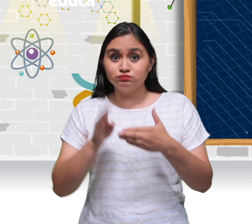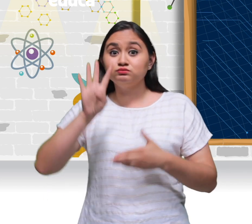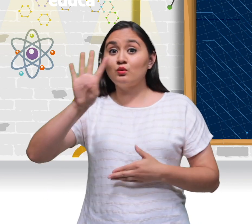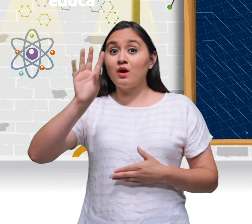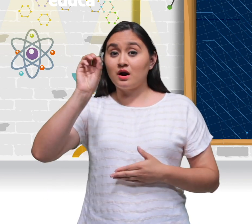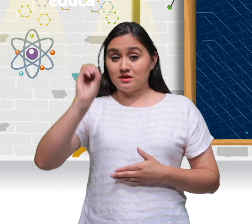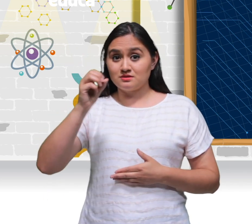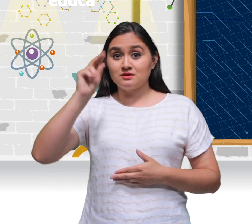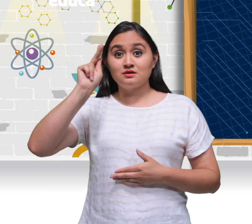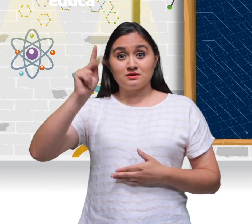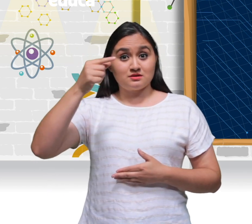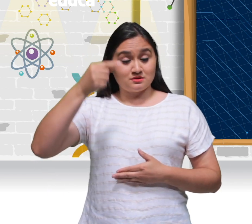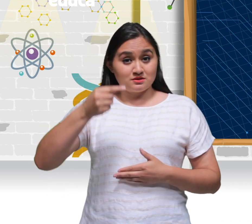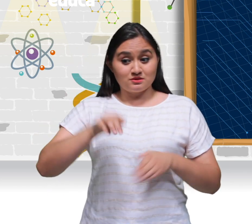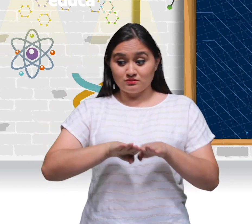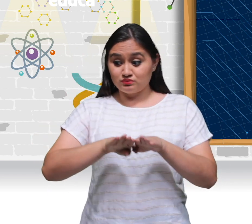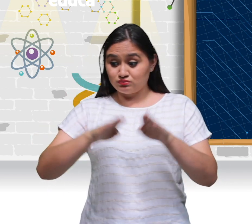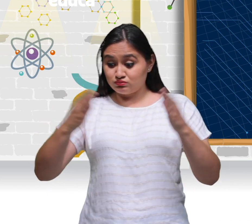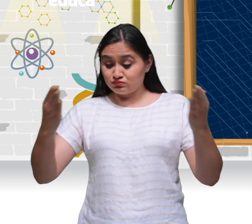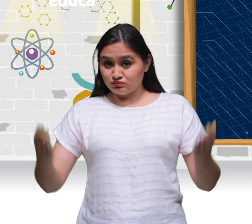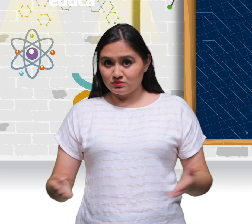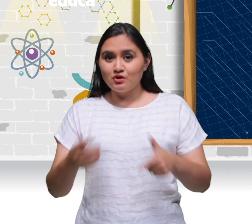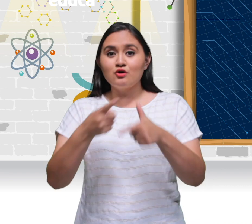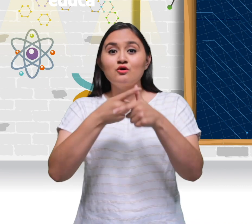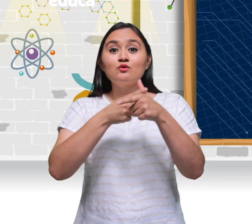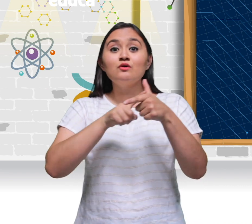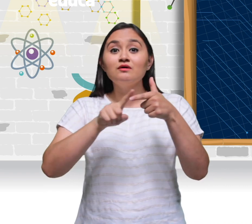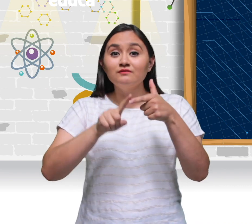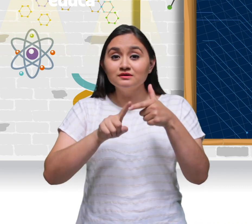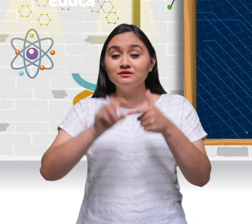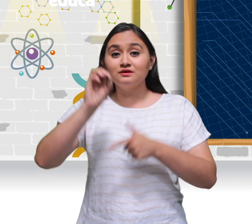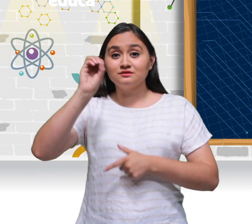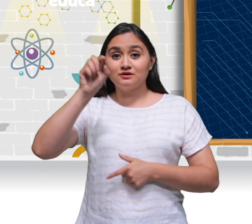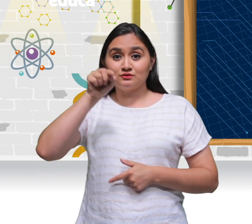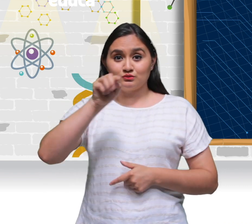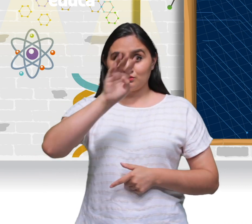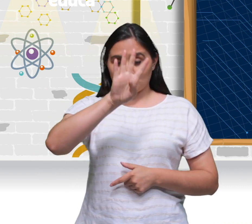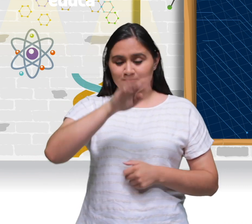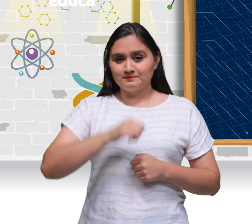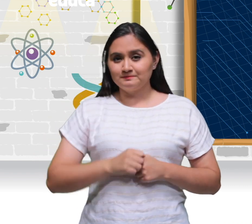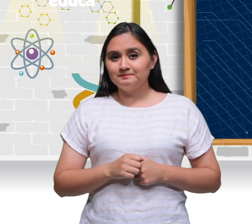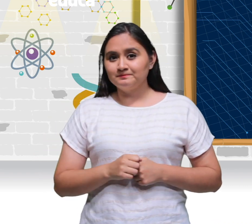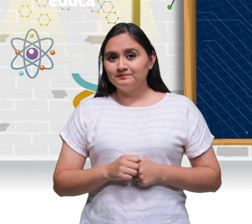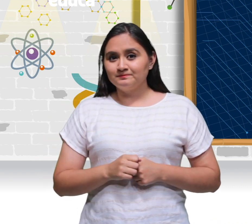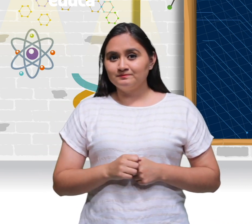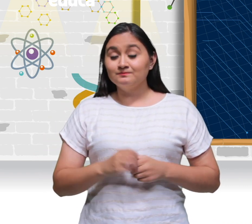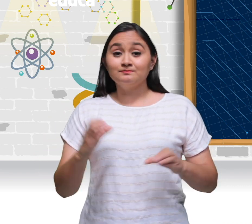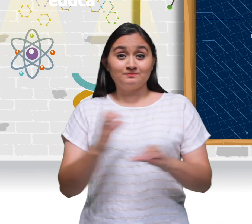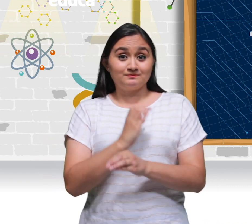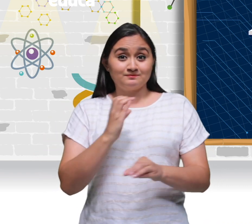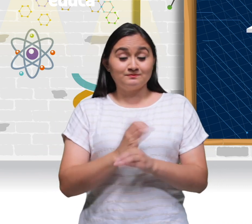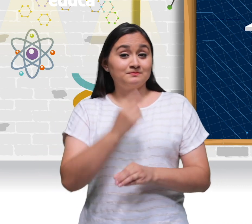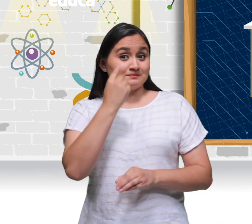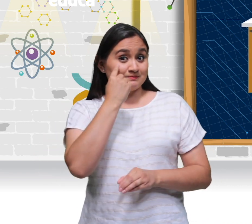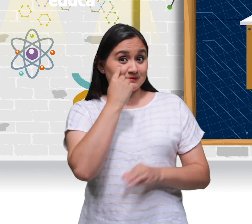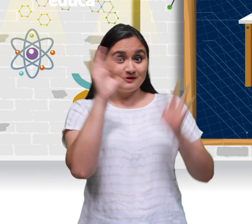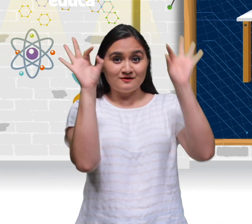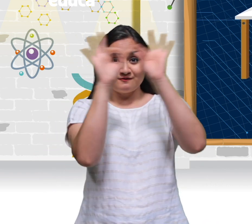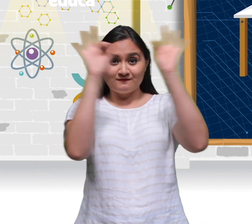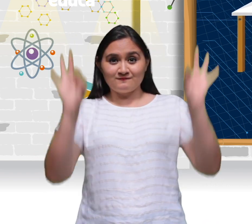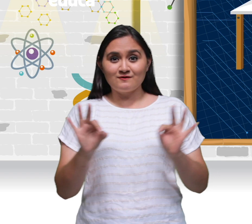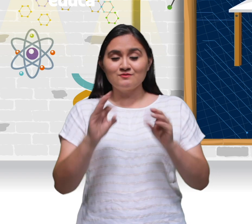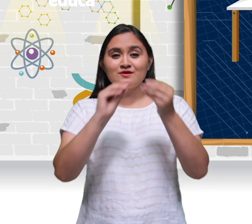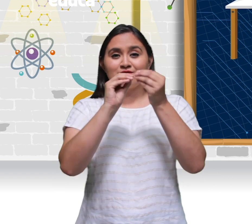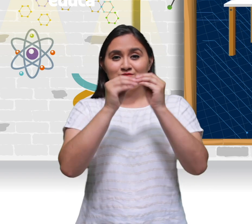40 kilogramos sobre una mesa de vidrio, si el coeficiente de fricción estático es de 0.4. Conociendo la ecuación de la fuerza de rozamiento,